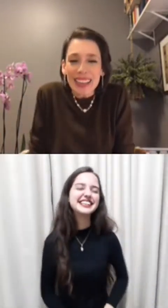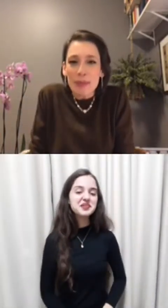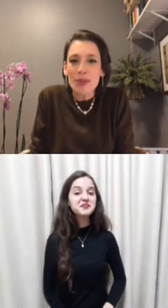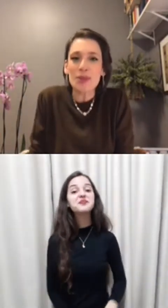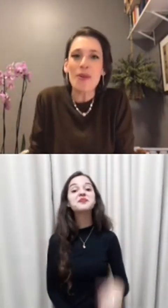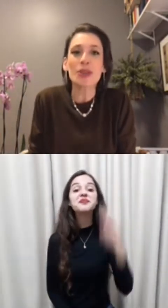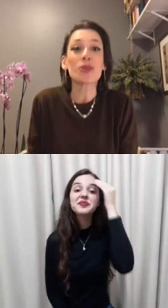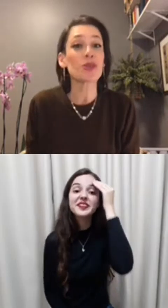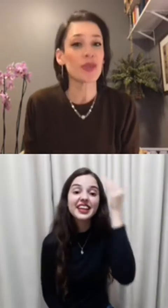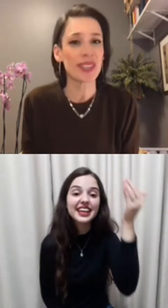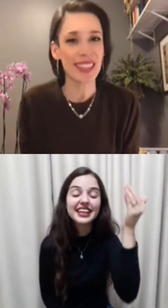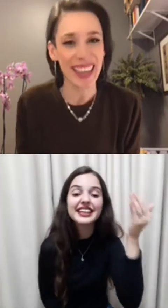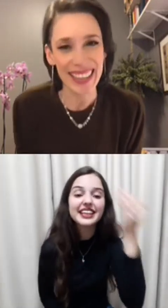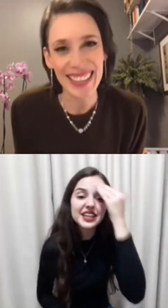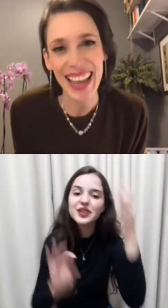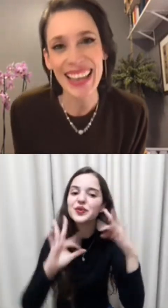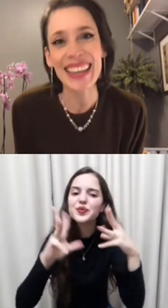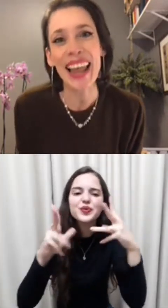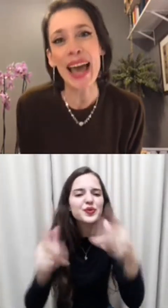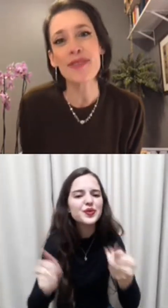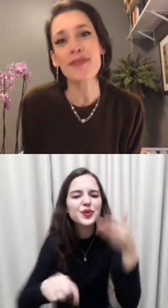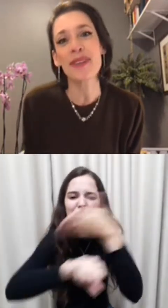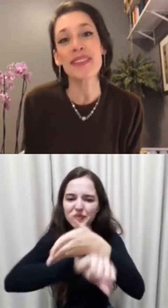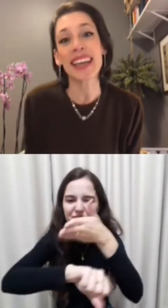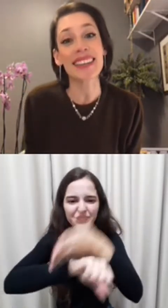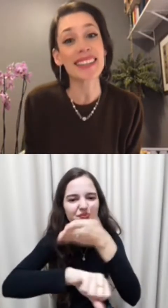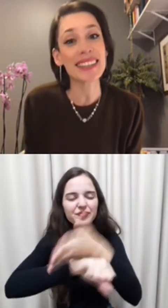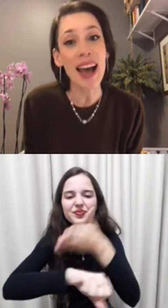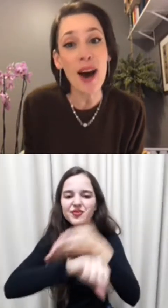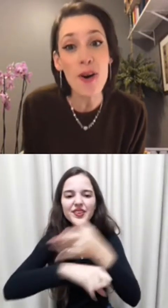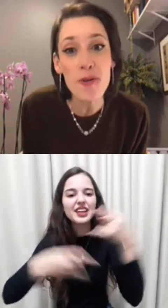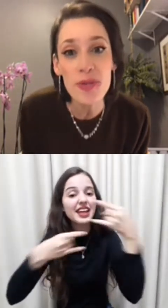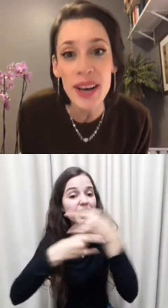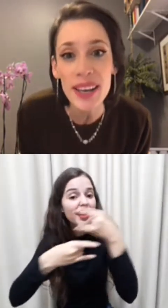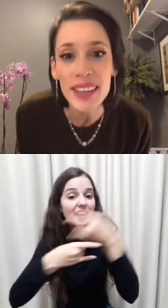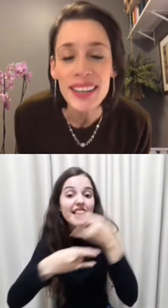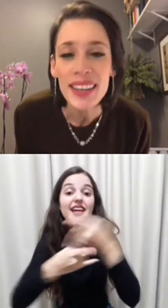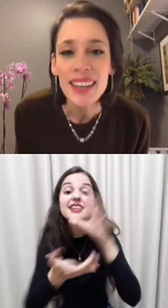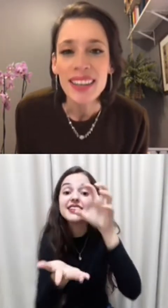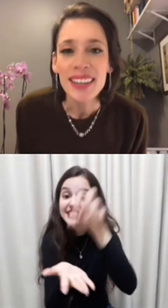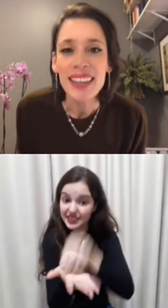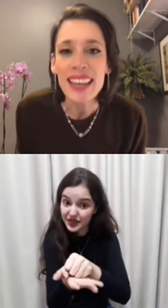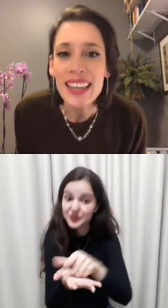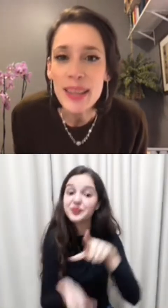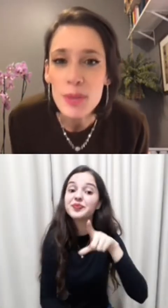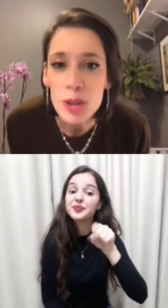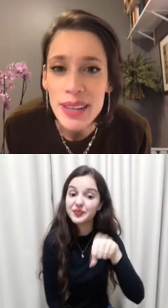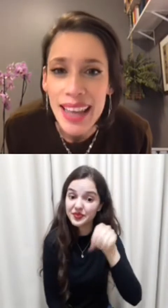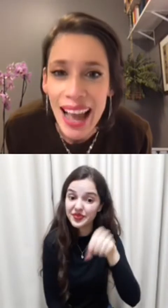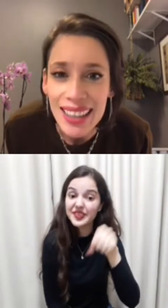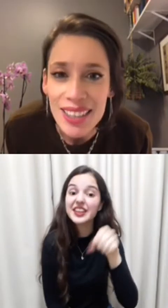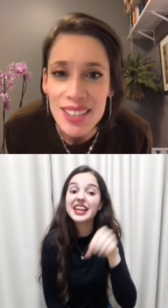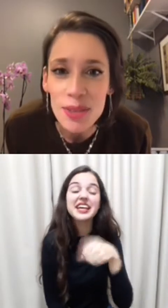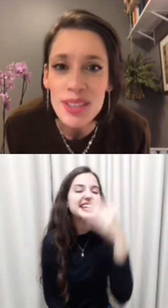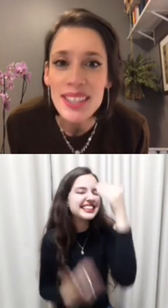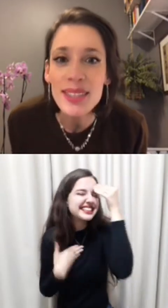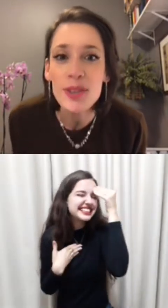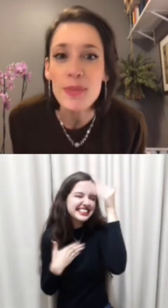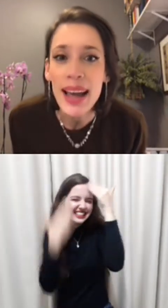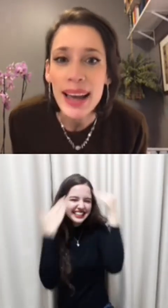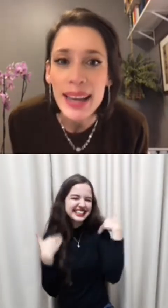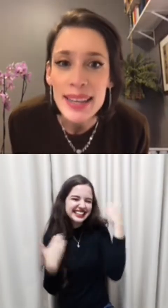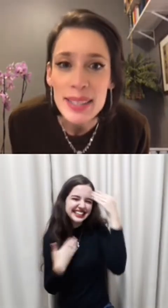obrigada, pessoal, a todos vocês. Essa live vai ficar salva. Querida, muito obrigada, dizendo vocês